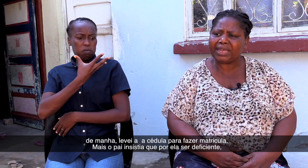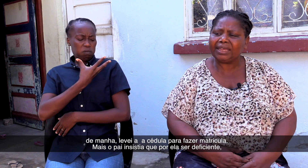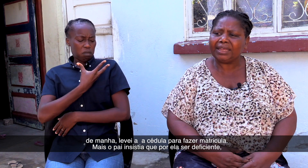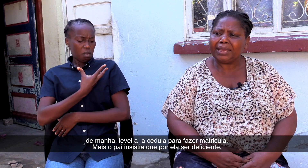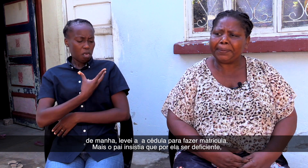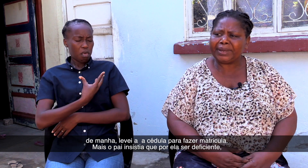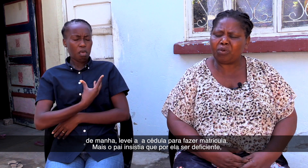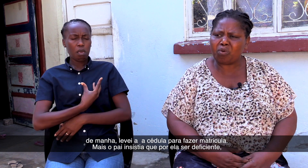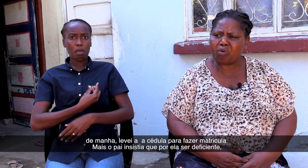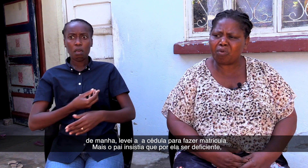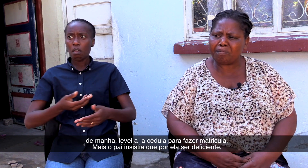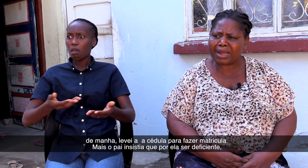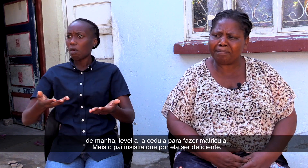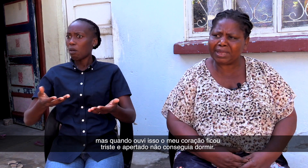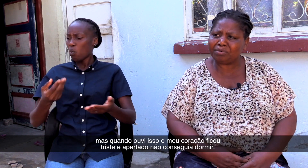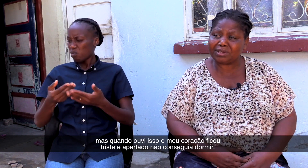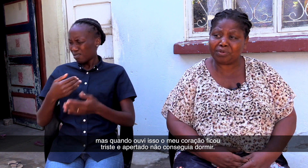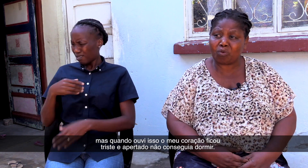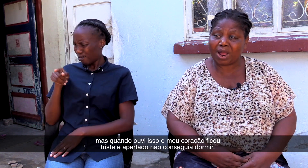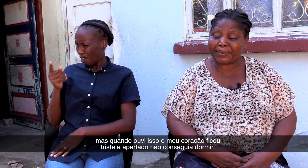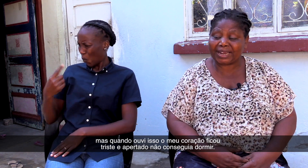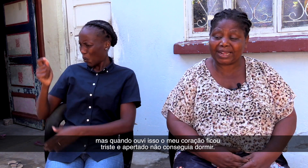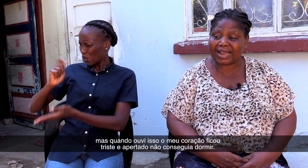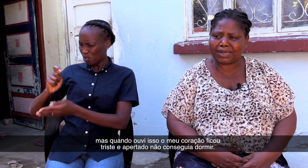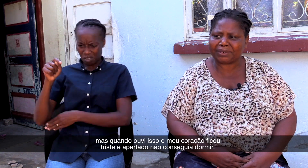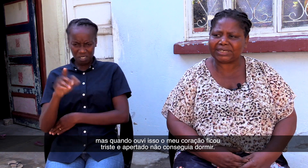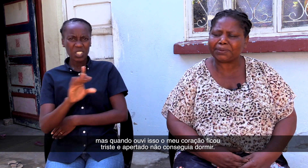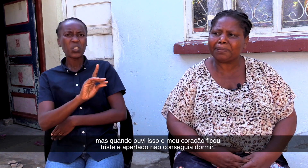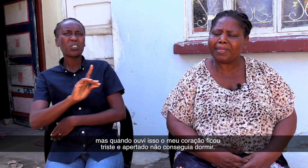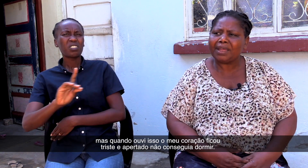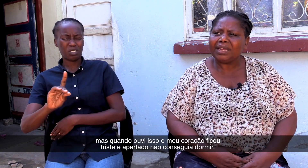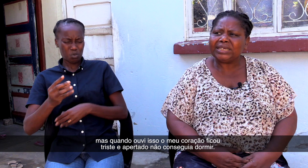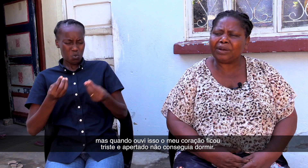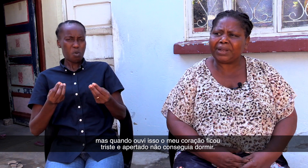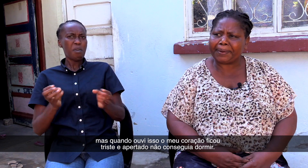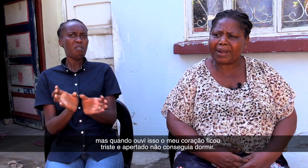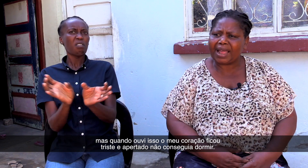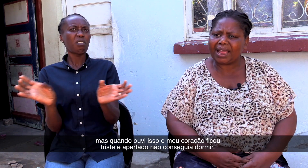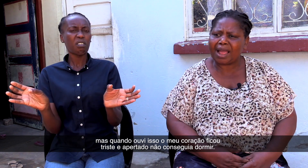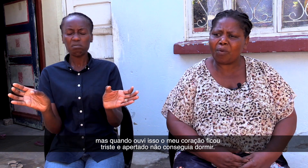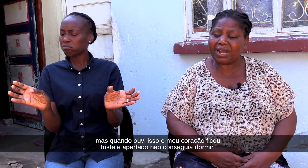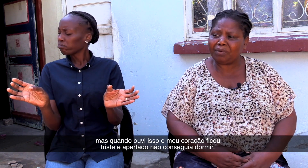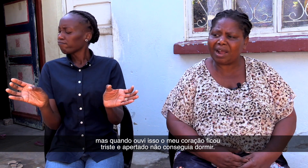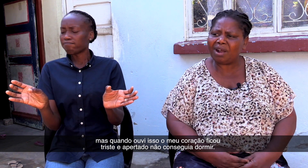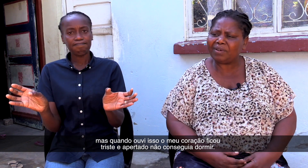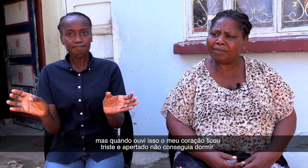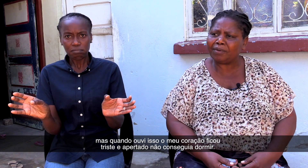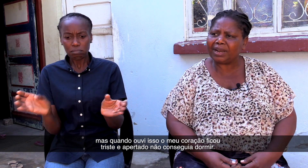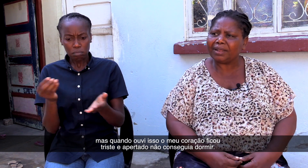que por ela ser deficiente, não devia ir à escola. Quando ouvi isso, o meu coração ficou triste e